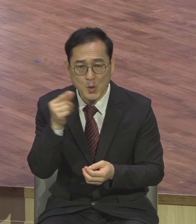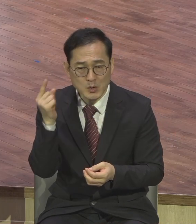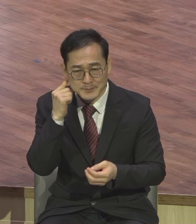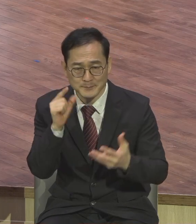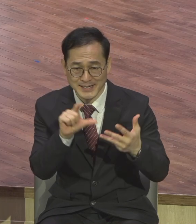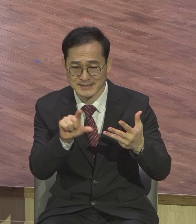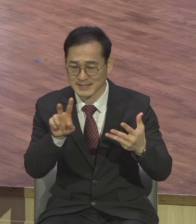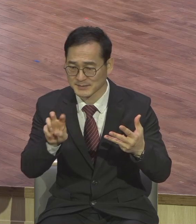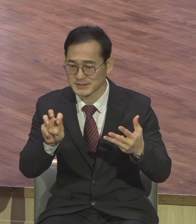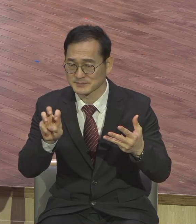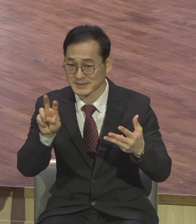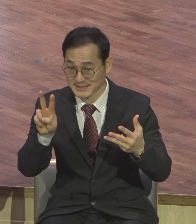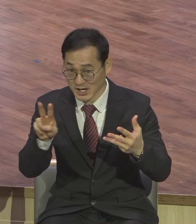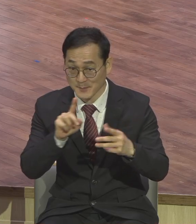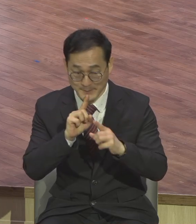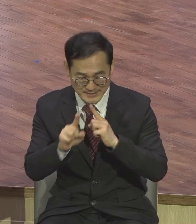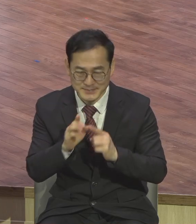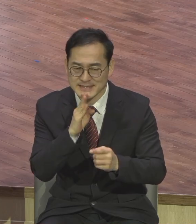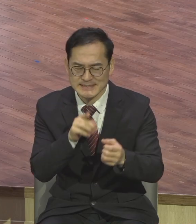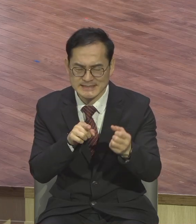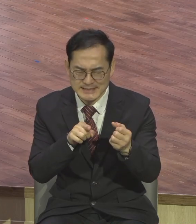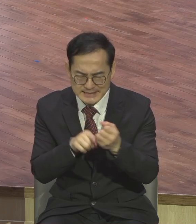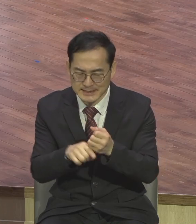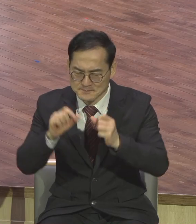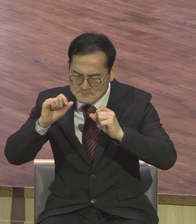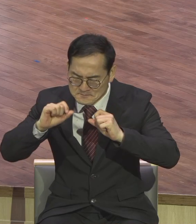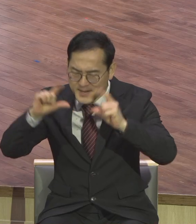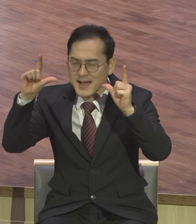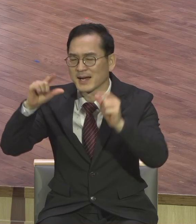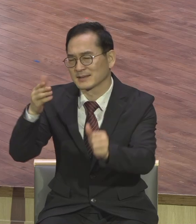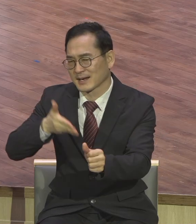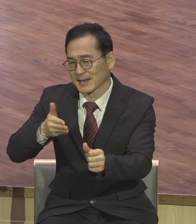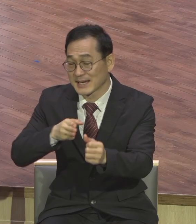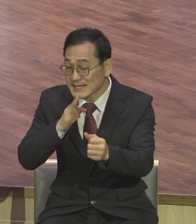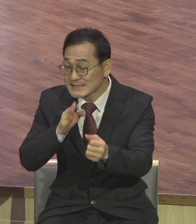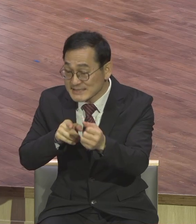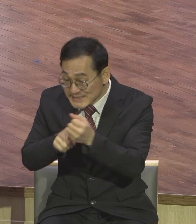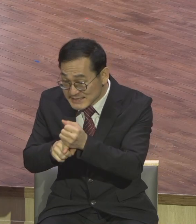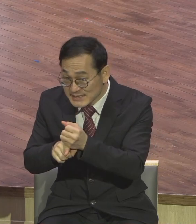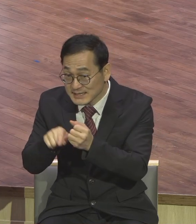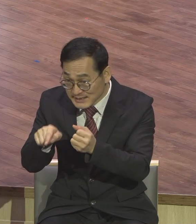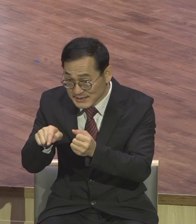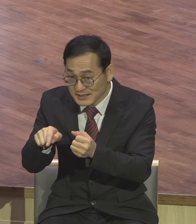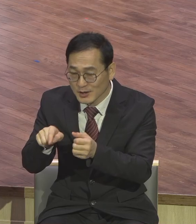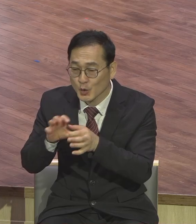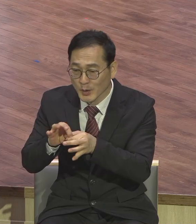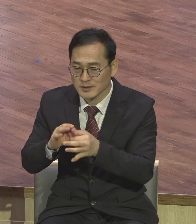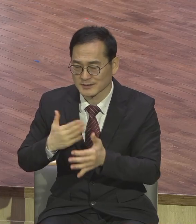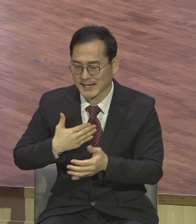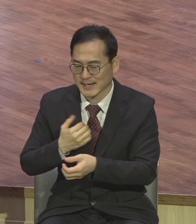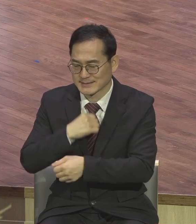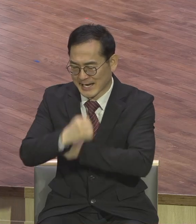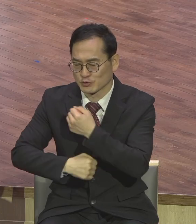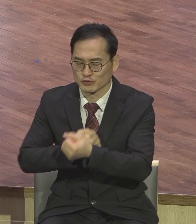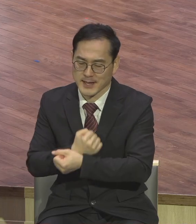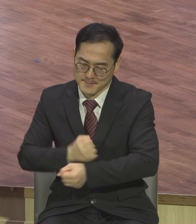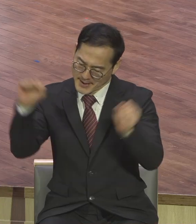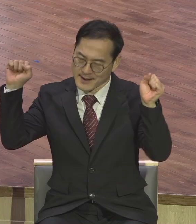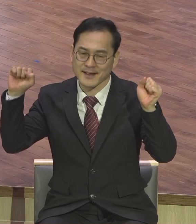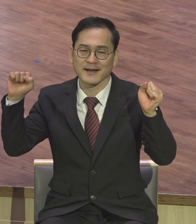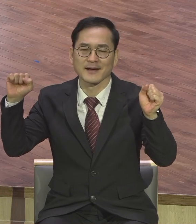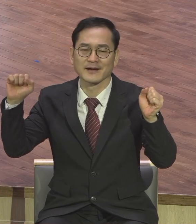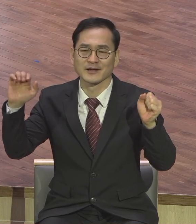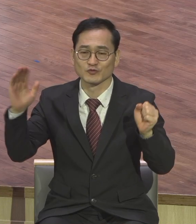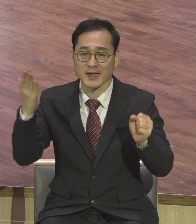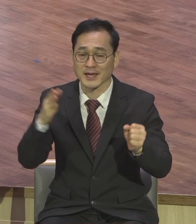답이 나와 있어요. 진리를 알지니 진리가 너희를 자유케 하리라. 진리를,